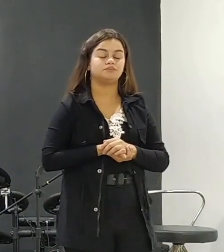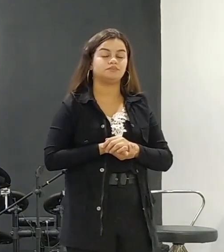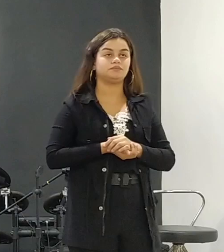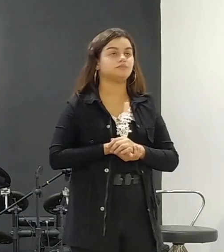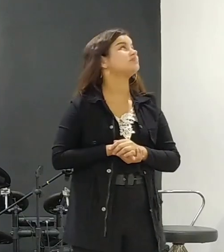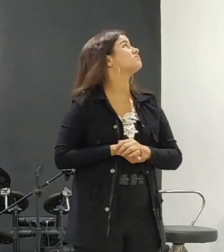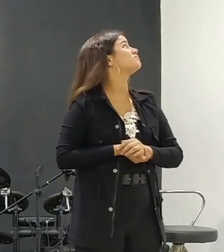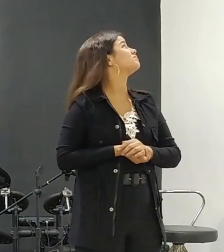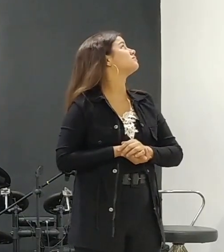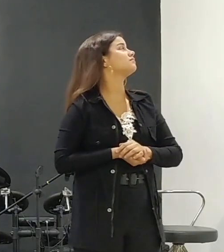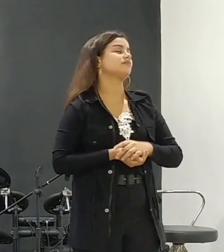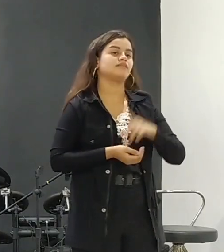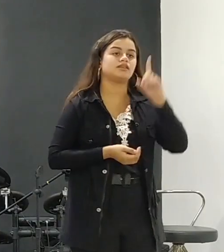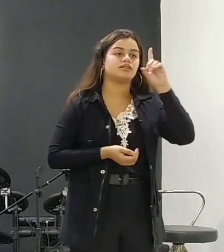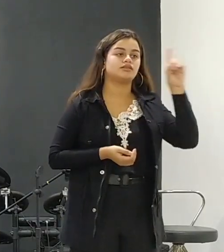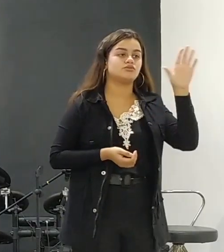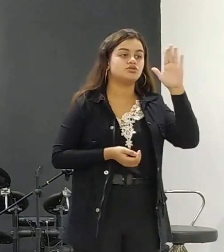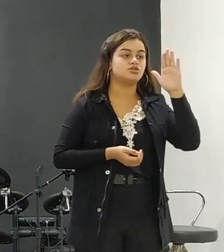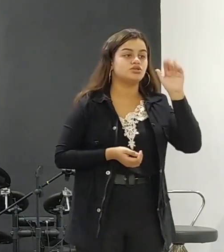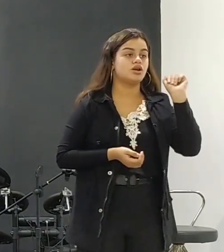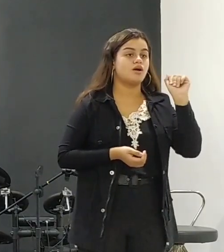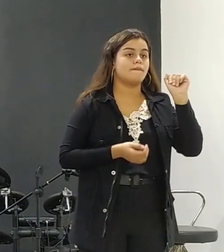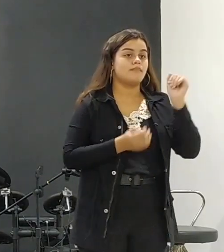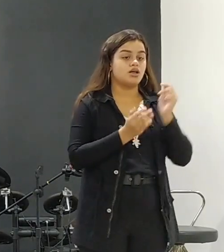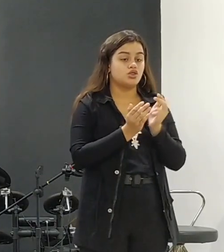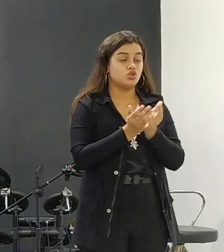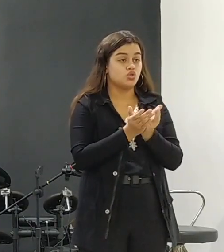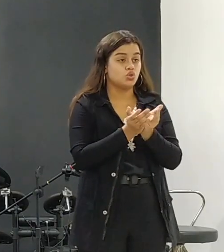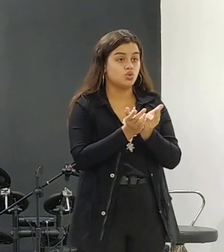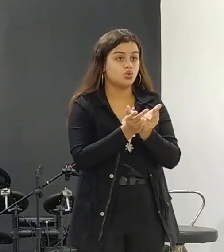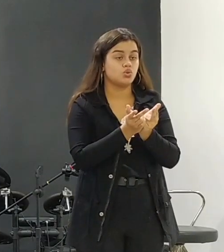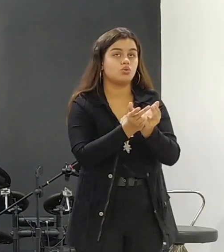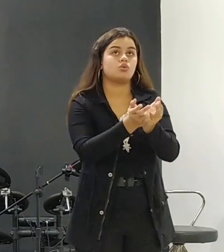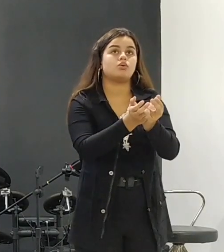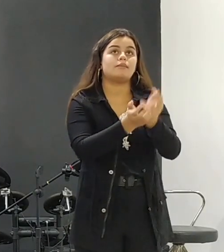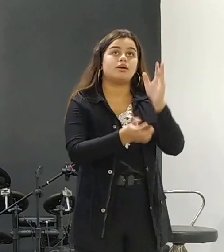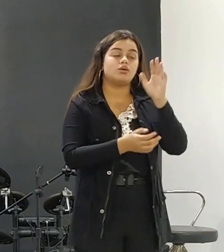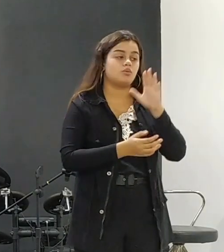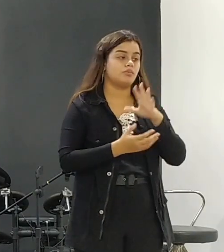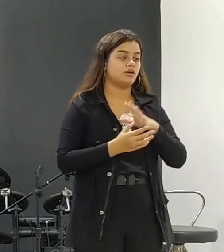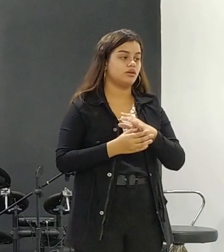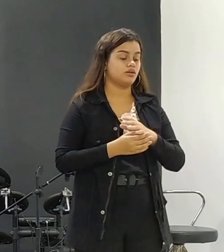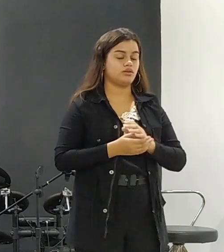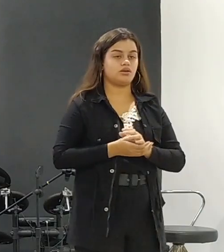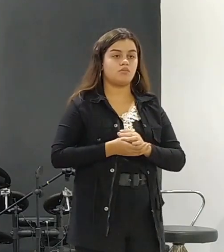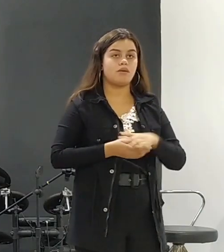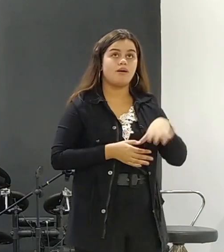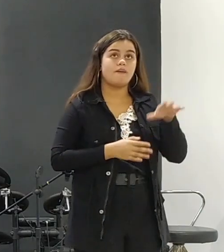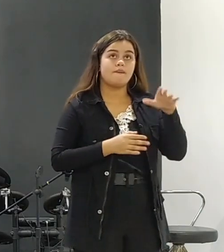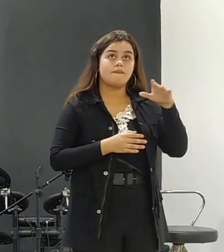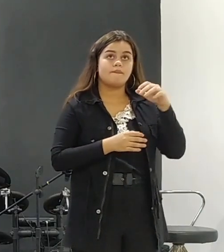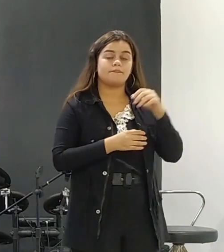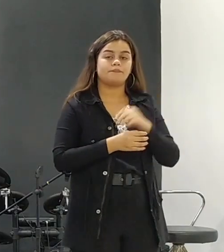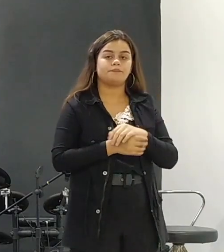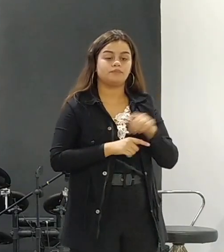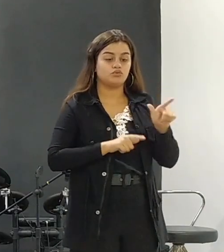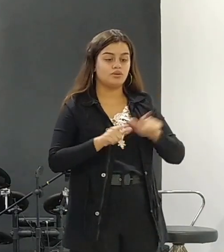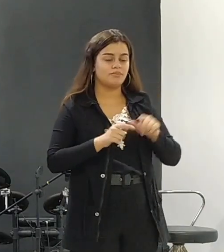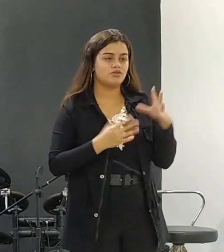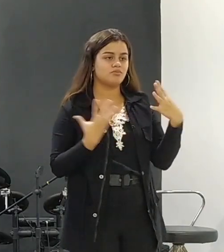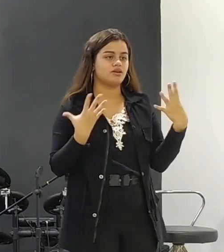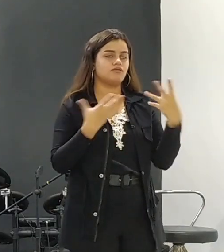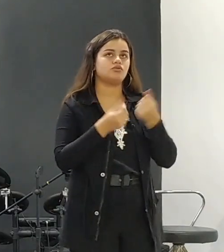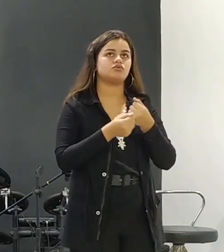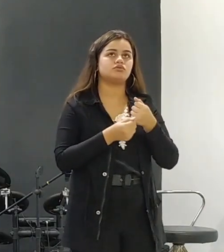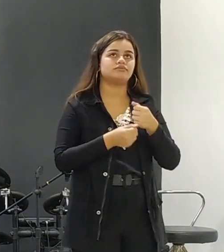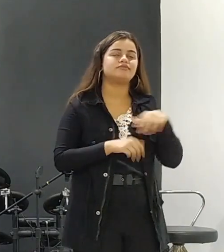Veja que Deus chama Noé para uma grande obra, para salvar a sua família. Ele já sabia que o